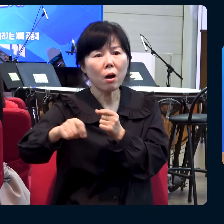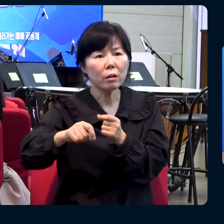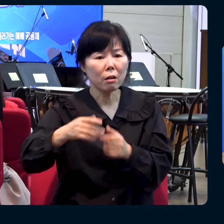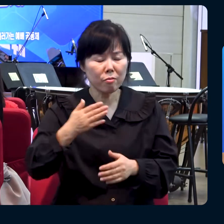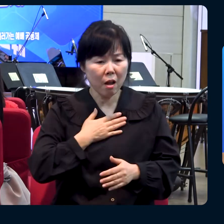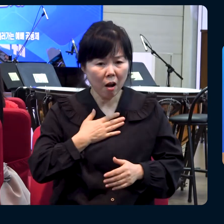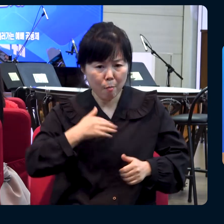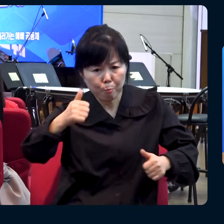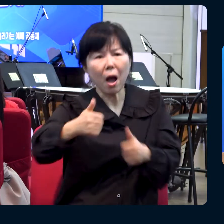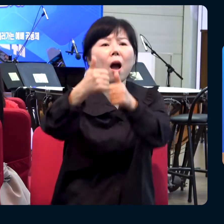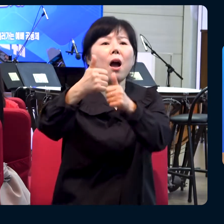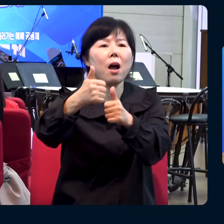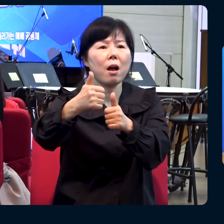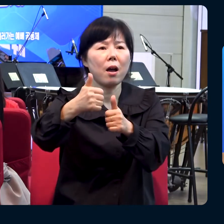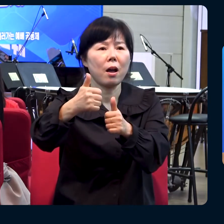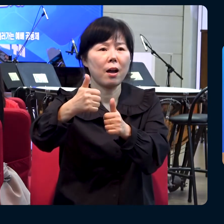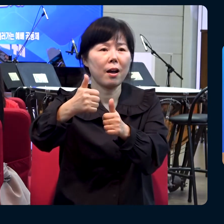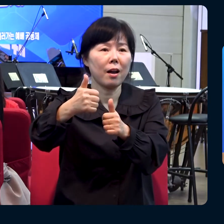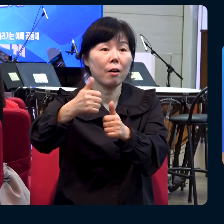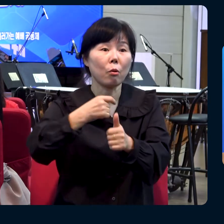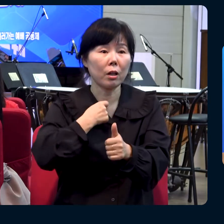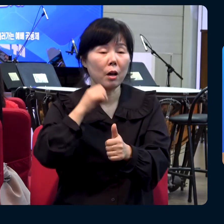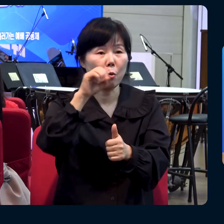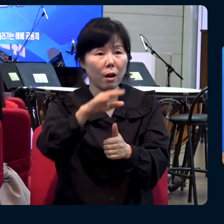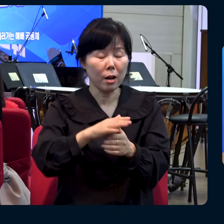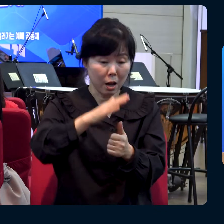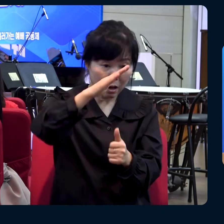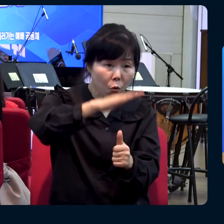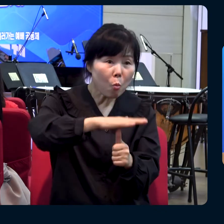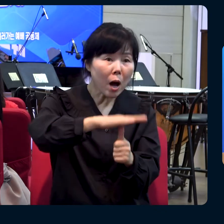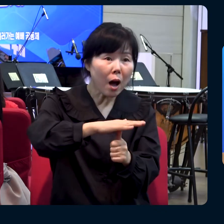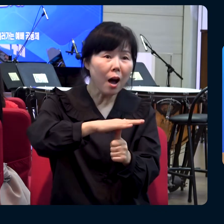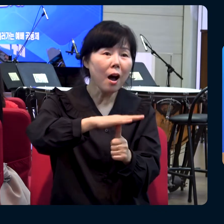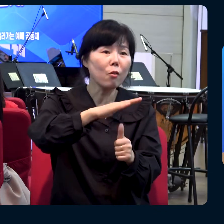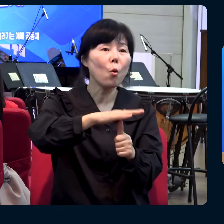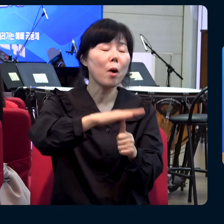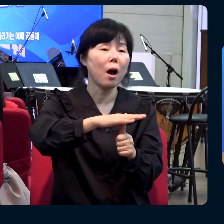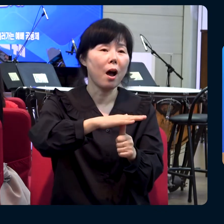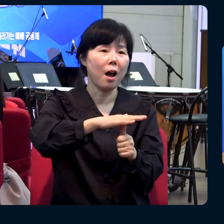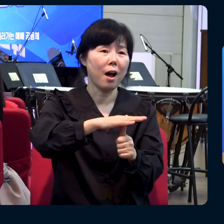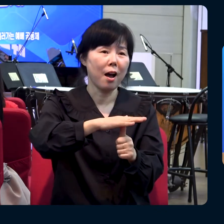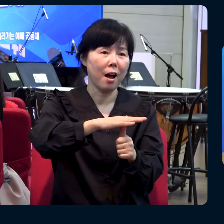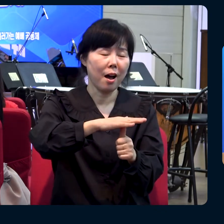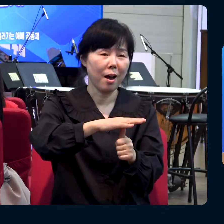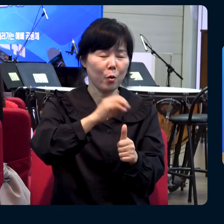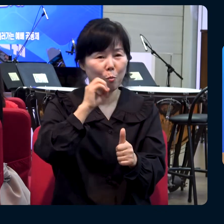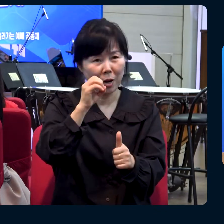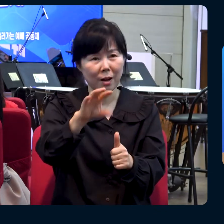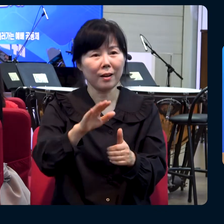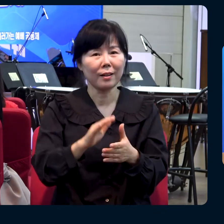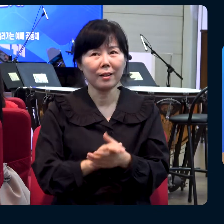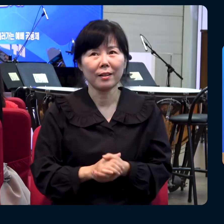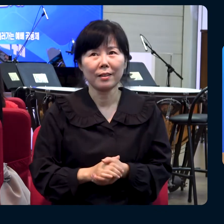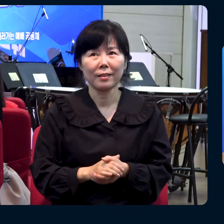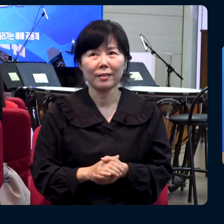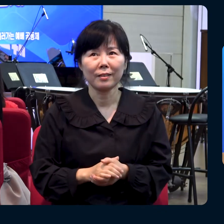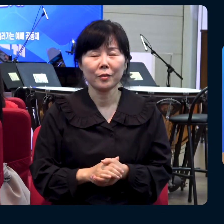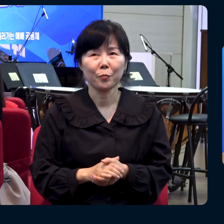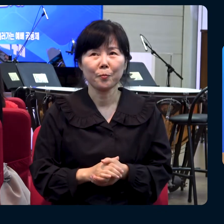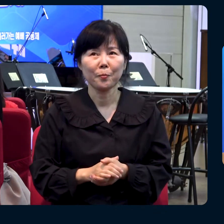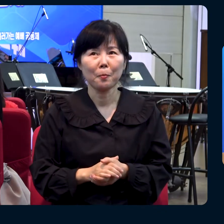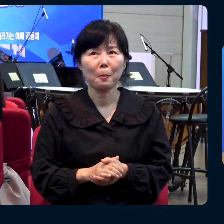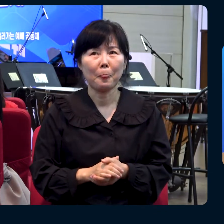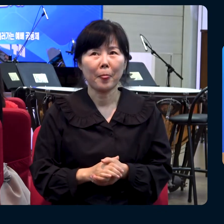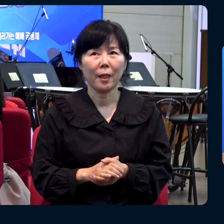거냐고. 내가 가서 싸우겠다고 말합니다. 10대 소년이 싸우겠다고 말하는데 군인이 청년이